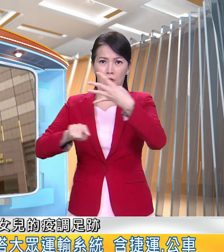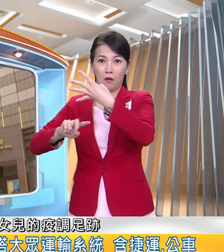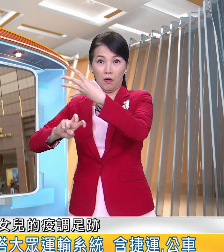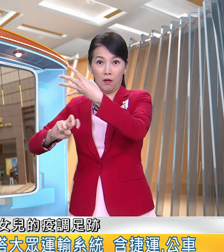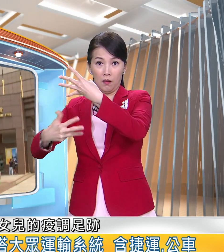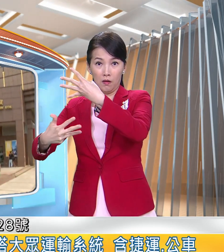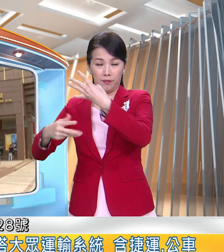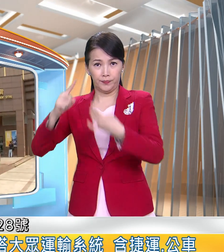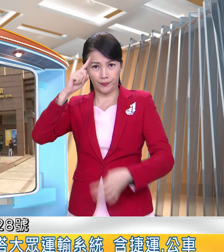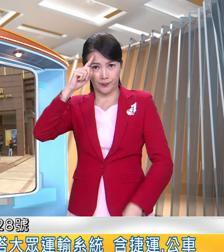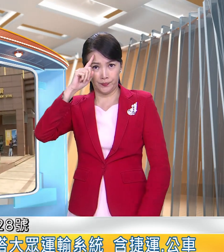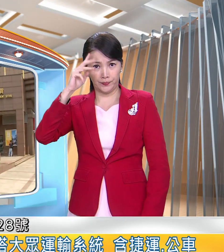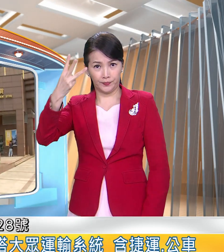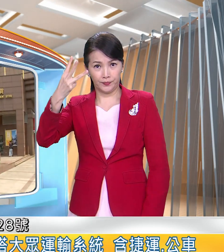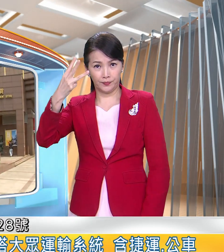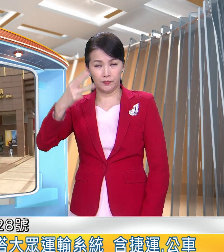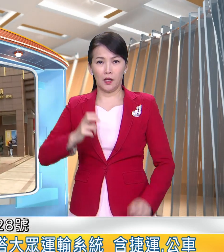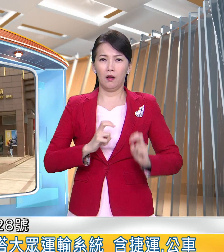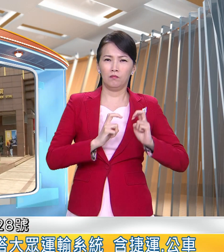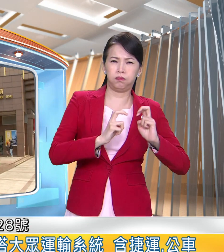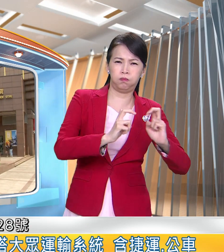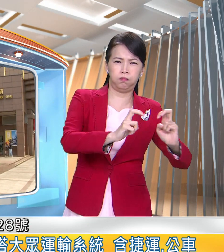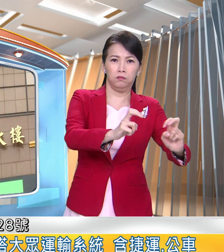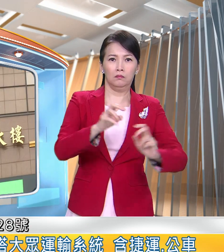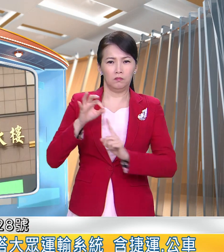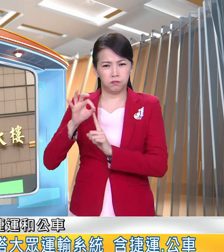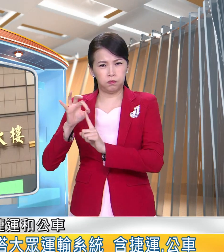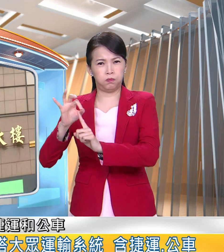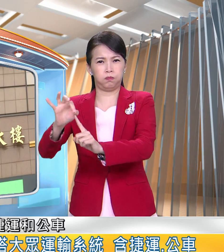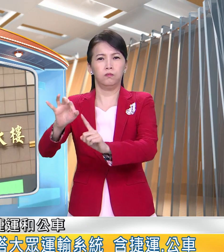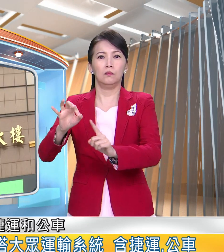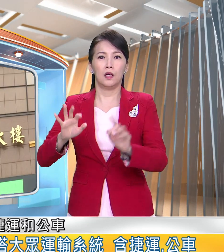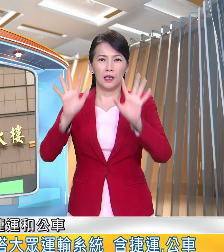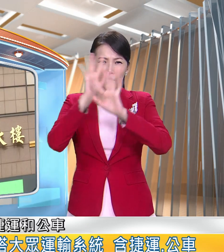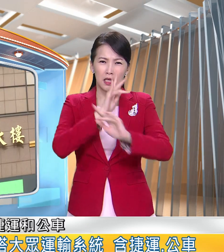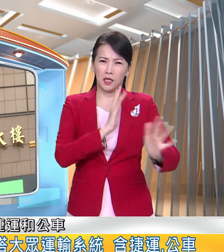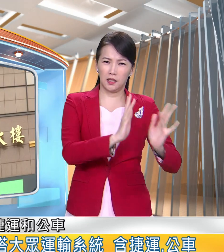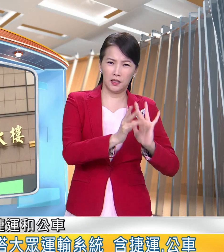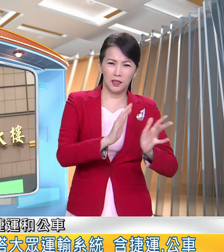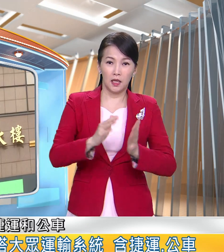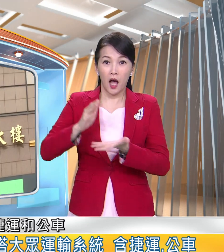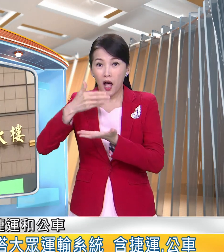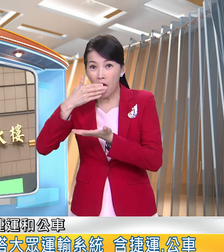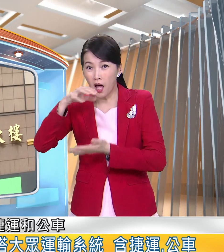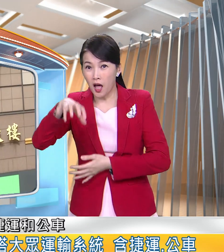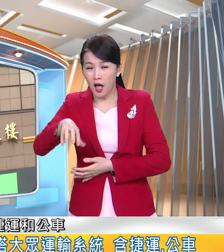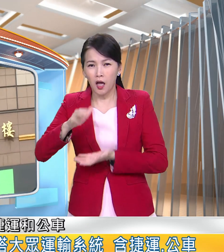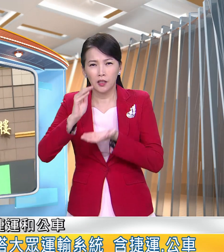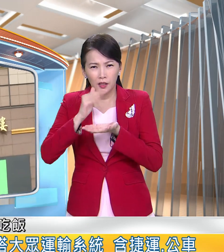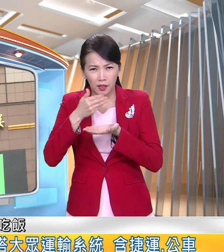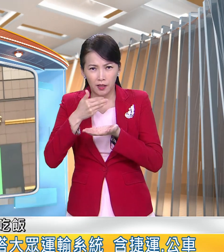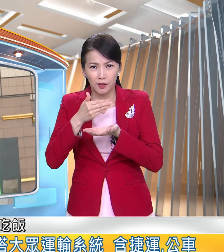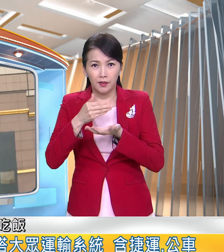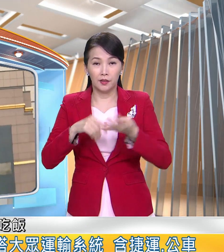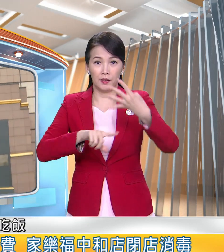从4月26号到28号，连续3天搭乘捷运和公车，在夜市和餐厅吃